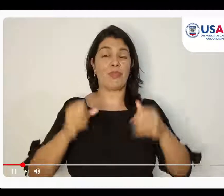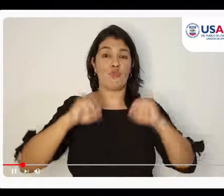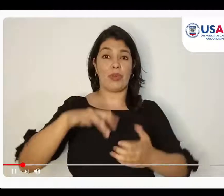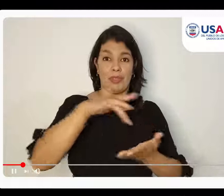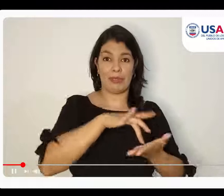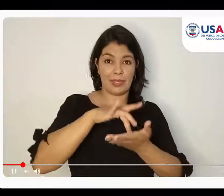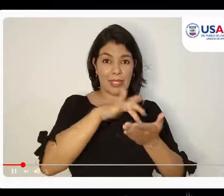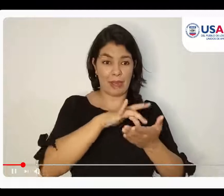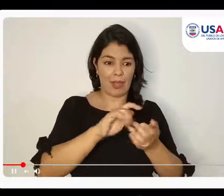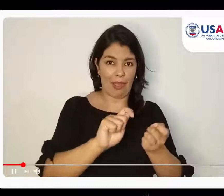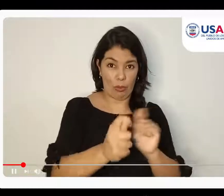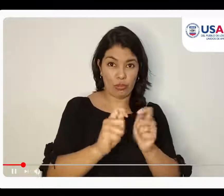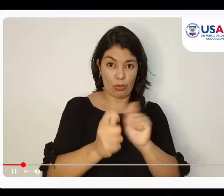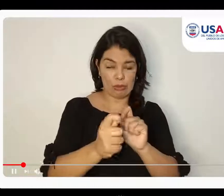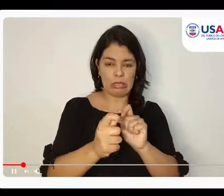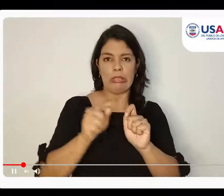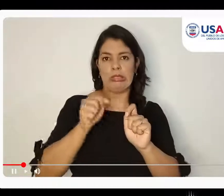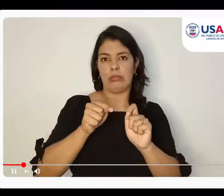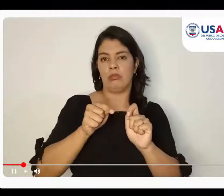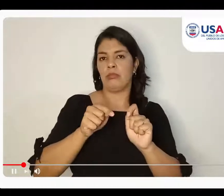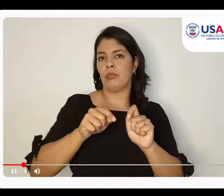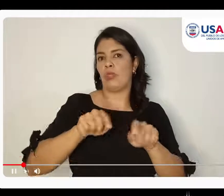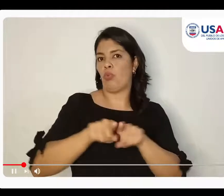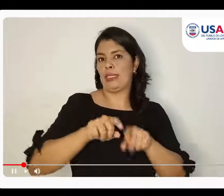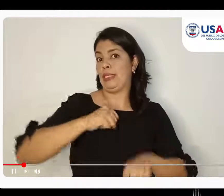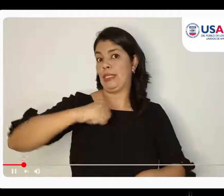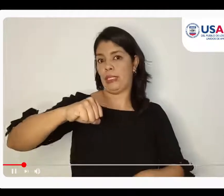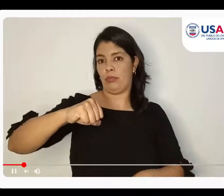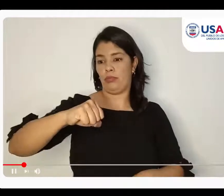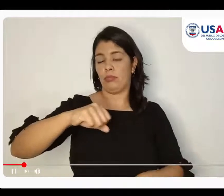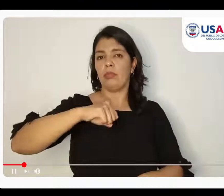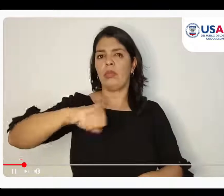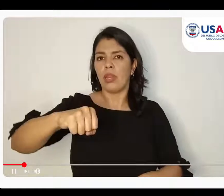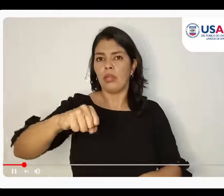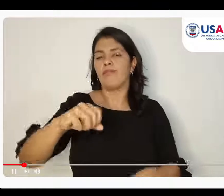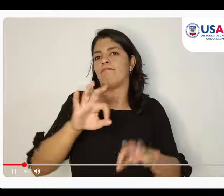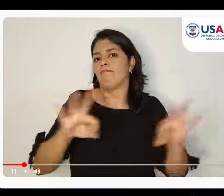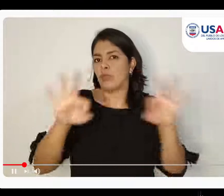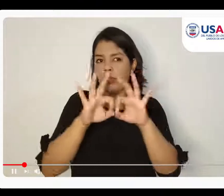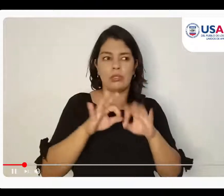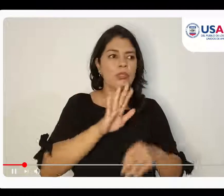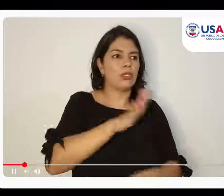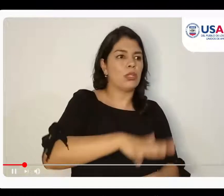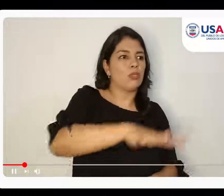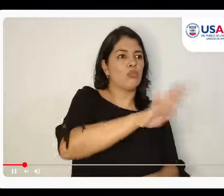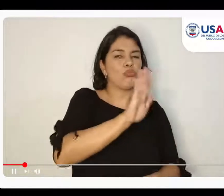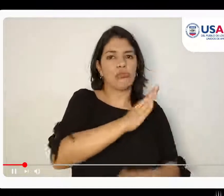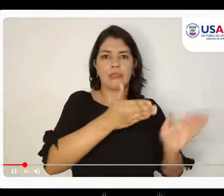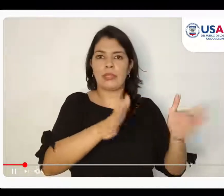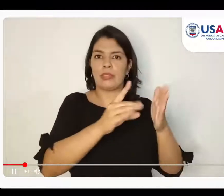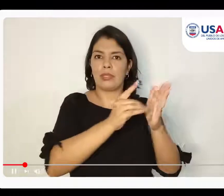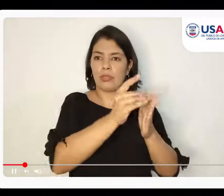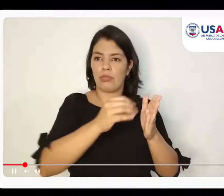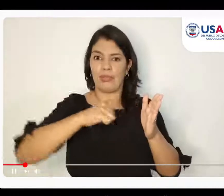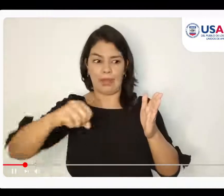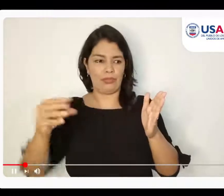con discapacidad. Este derecho, que obviamente debe hacer parte del plan de desarrollo de un